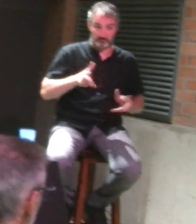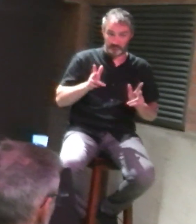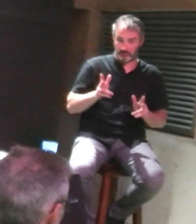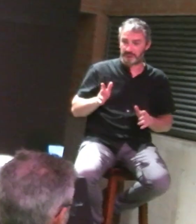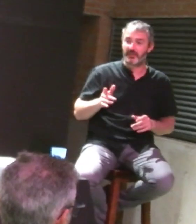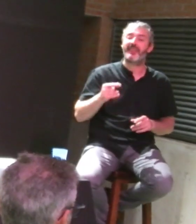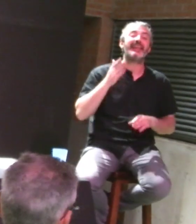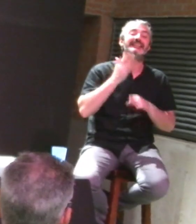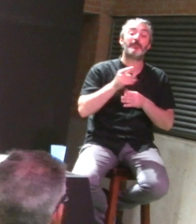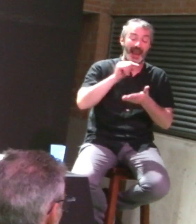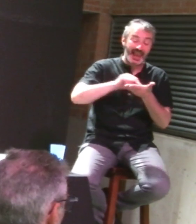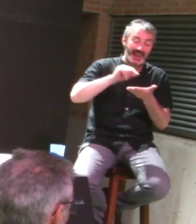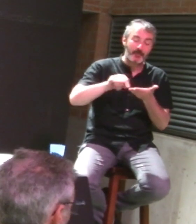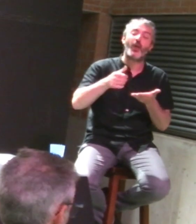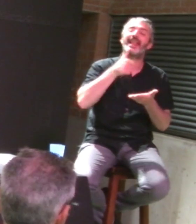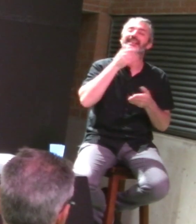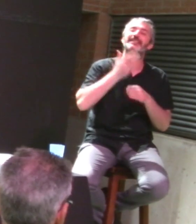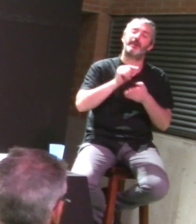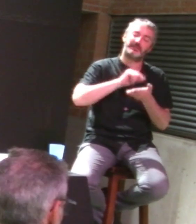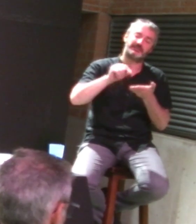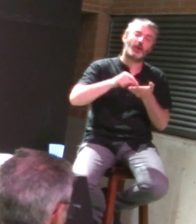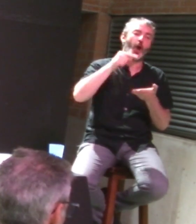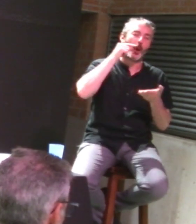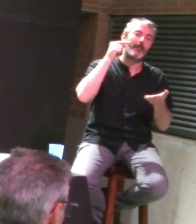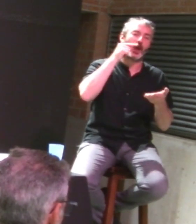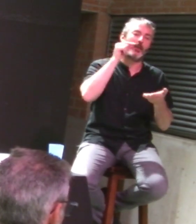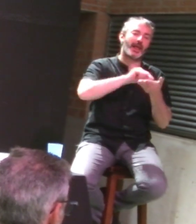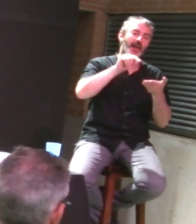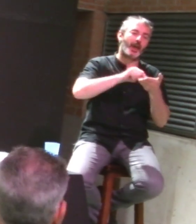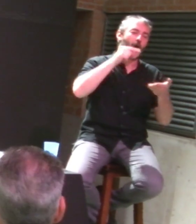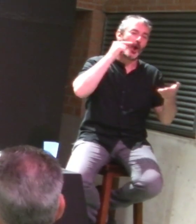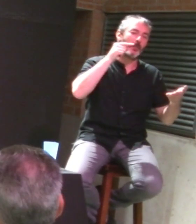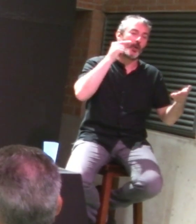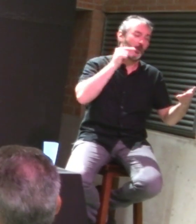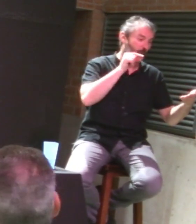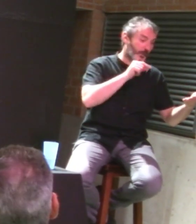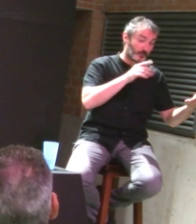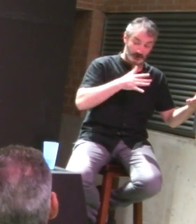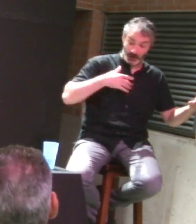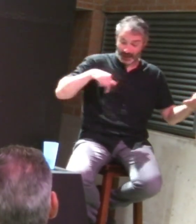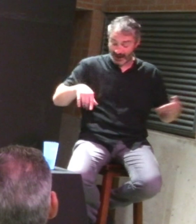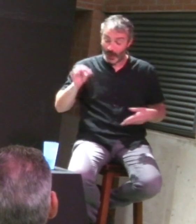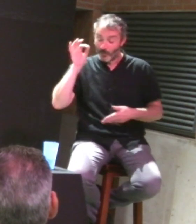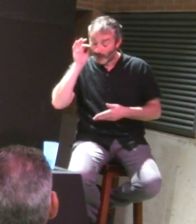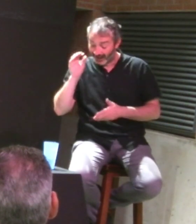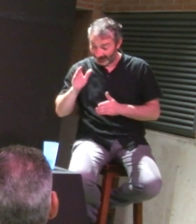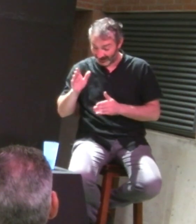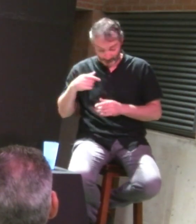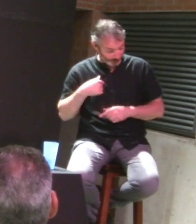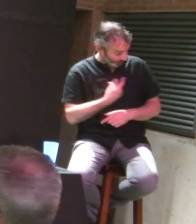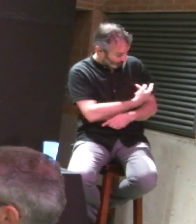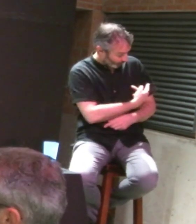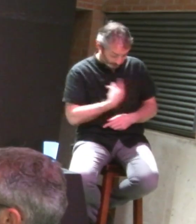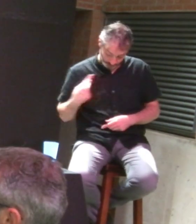homes, inclús la història anarquista, no? Llavors, quan les dones comencem a treballar sobre això, ens fa molta il·lusió, com